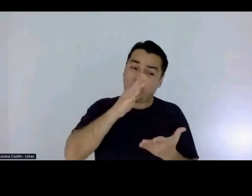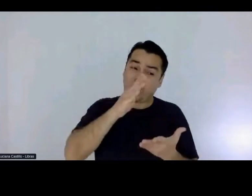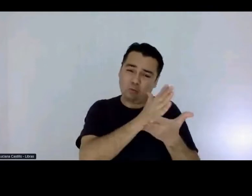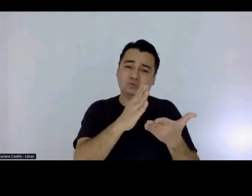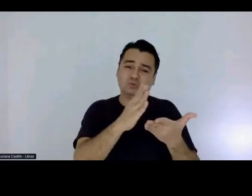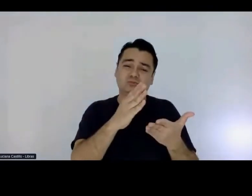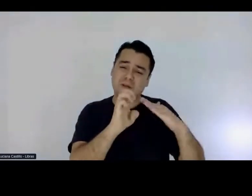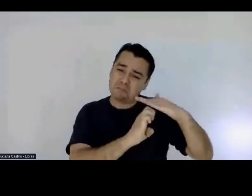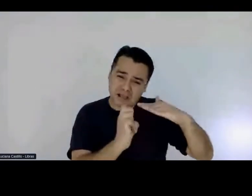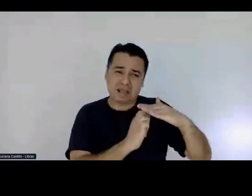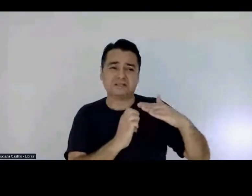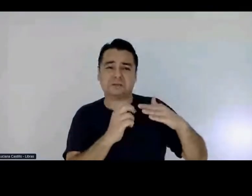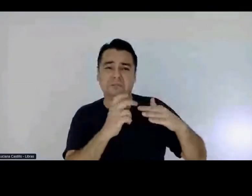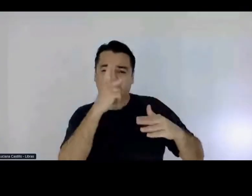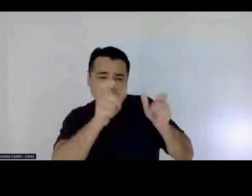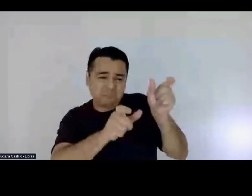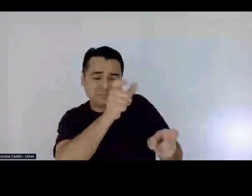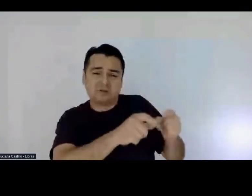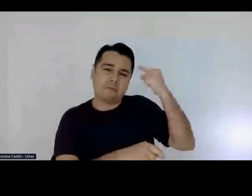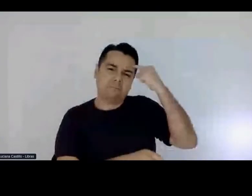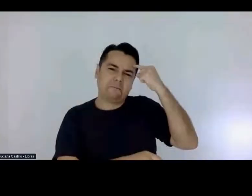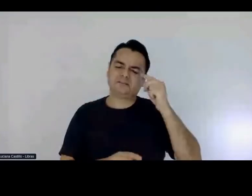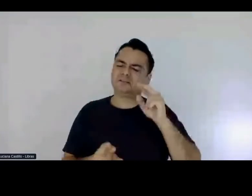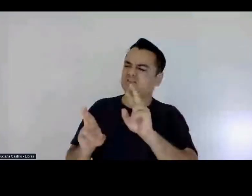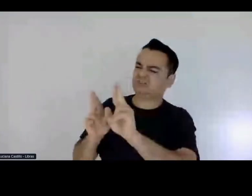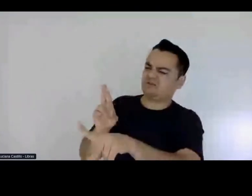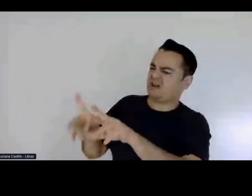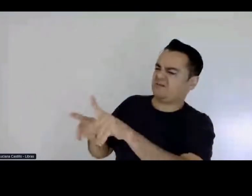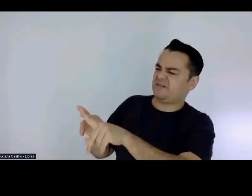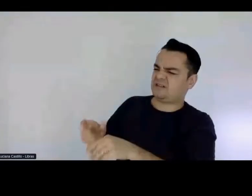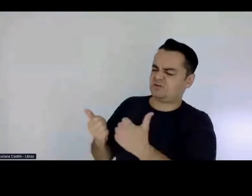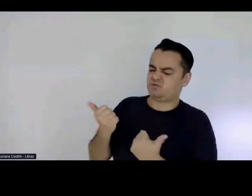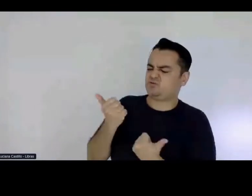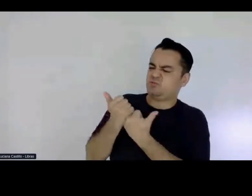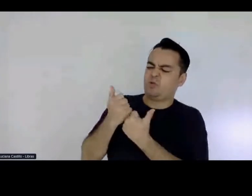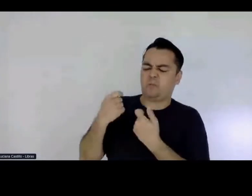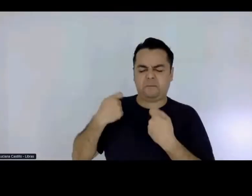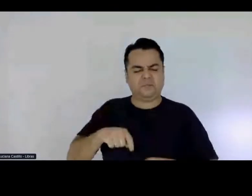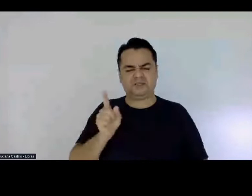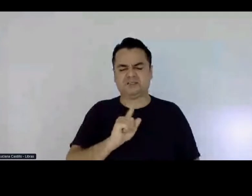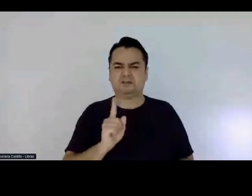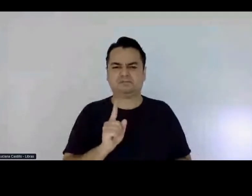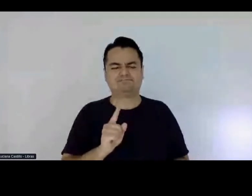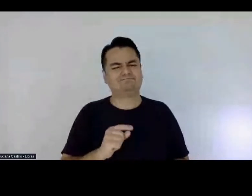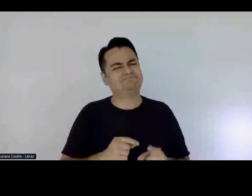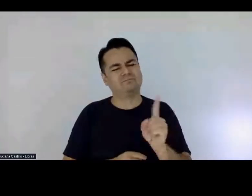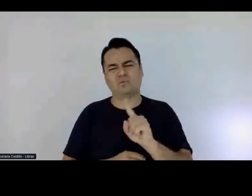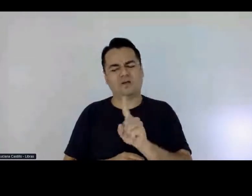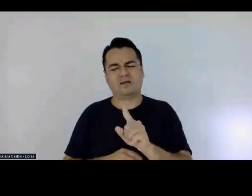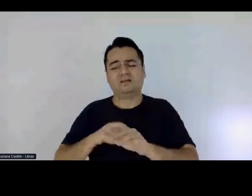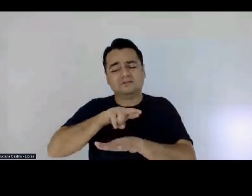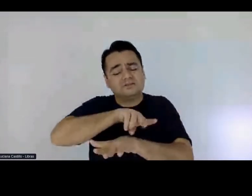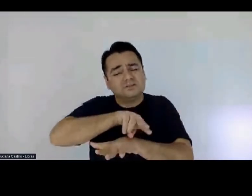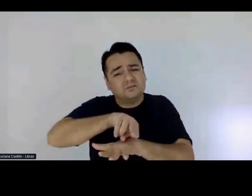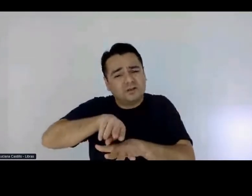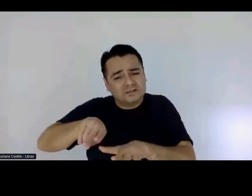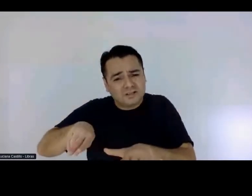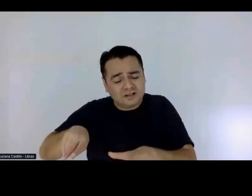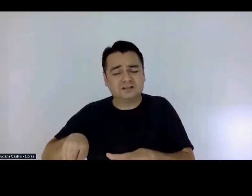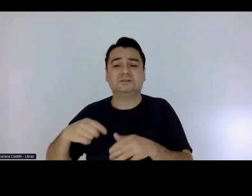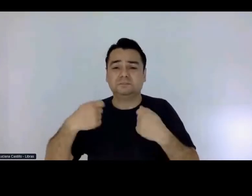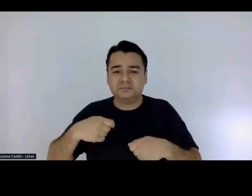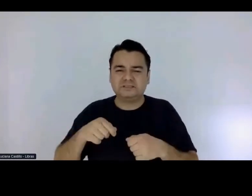que diferenças não precisam de suportes e a gente, né, não precisa olhar a diversidade com as